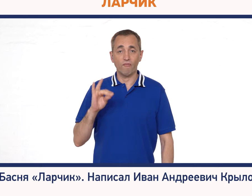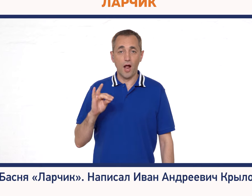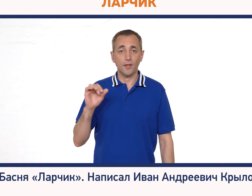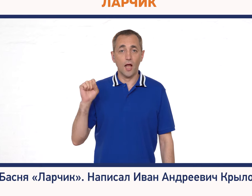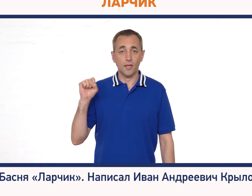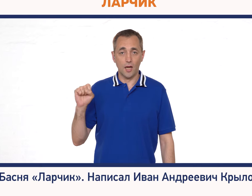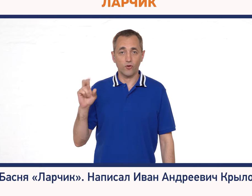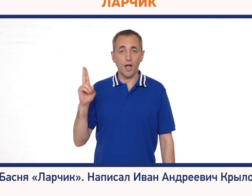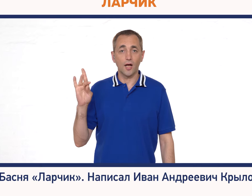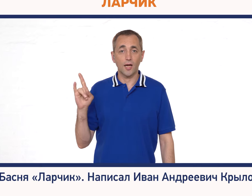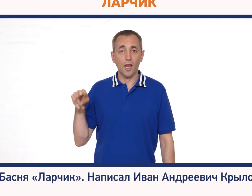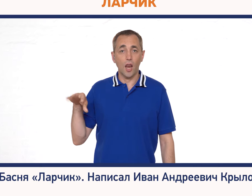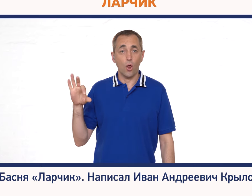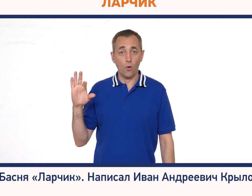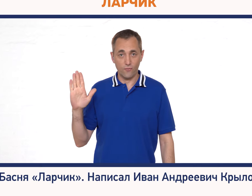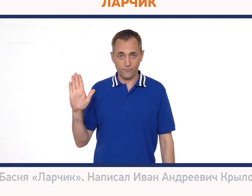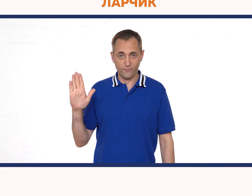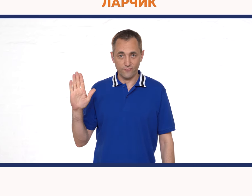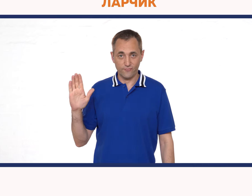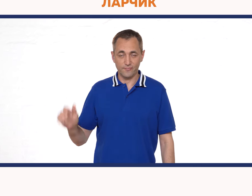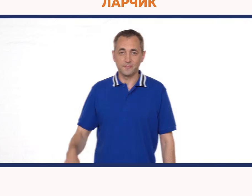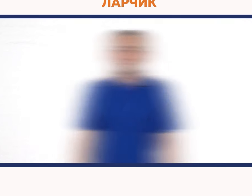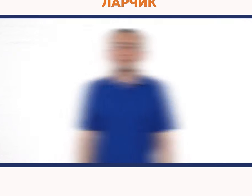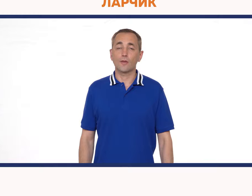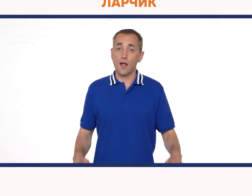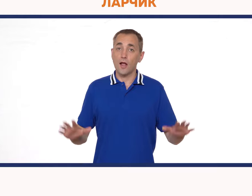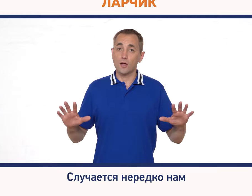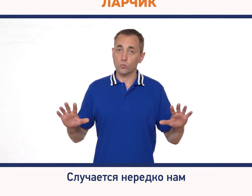Написал Иван Андреевич Крылов.